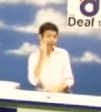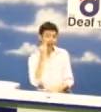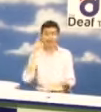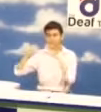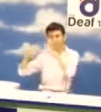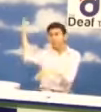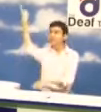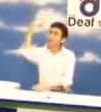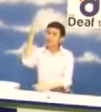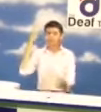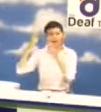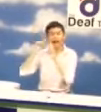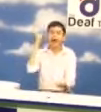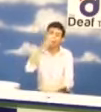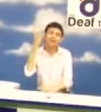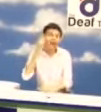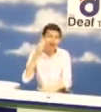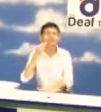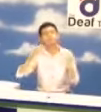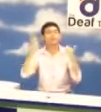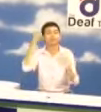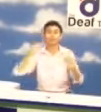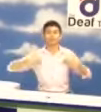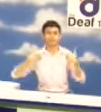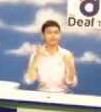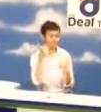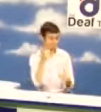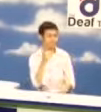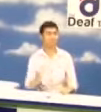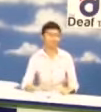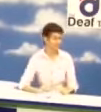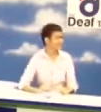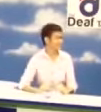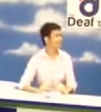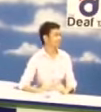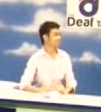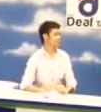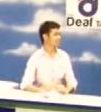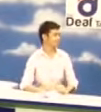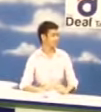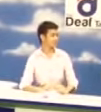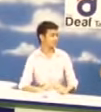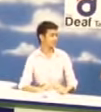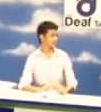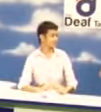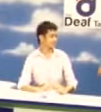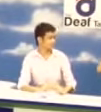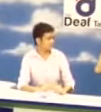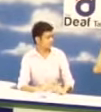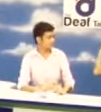การที่เราเป็นล่ามนั้นเราจะสามารถเอาอาชีพของเราเนี่ยเข้ามาสนับสนุนให้คนหูหนวกได้เข้ามามีบทบาททางทีวีหรือ